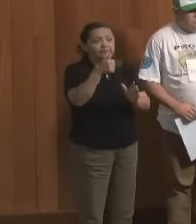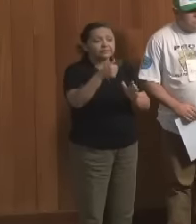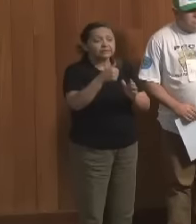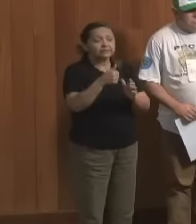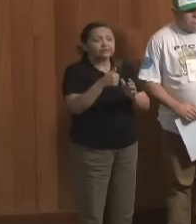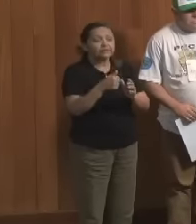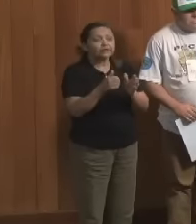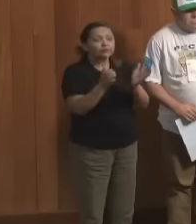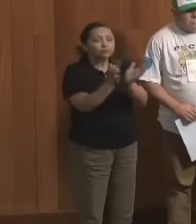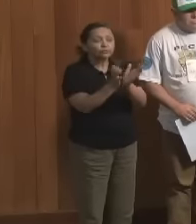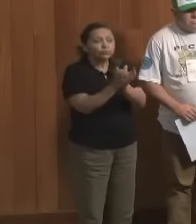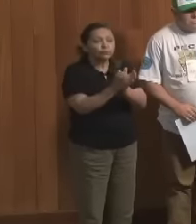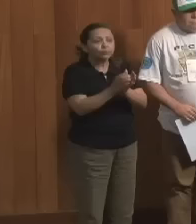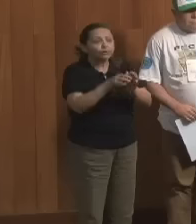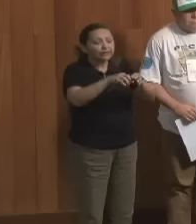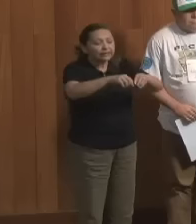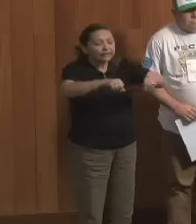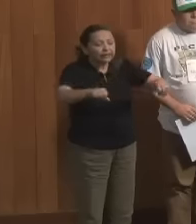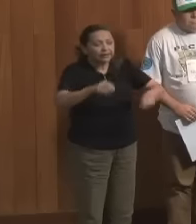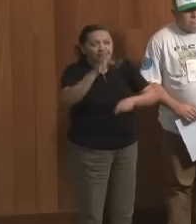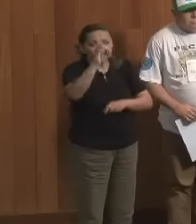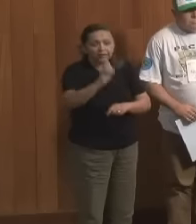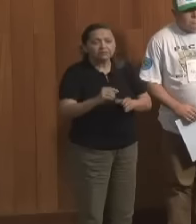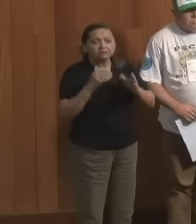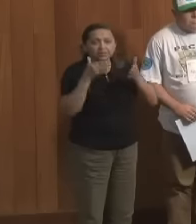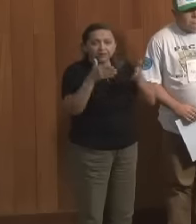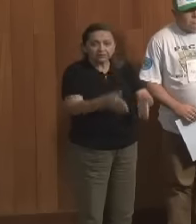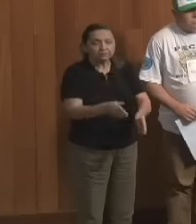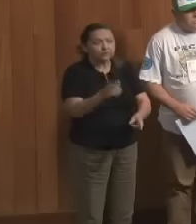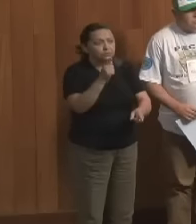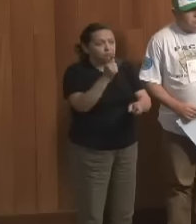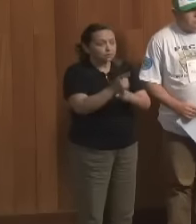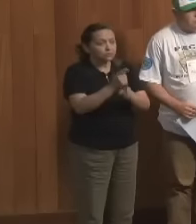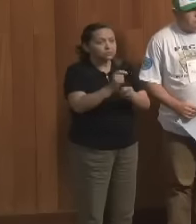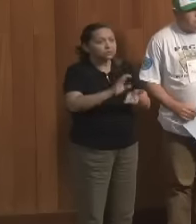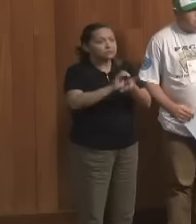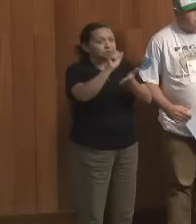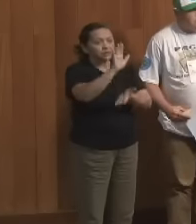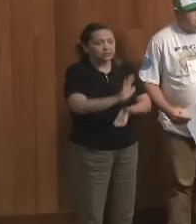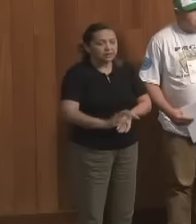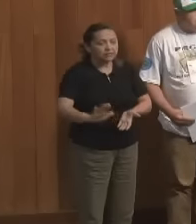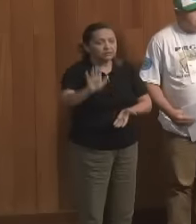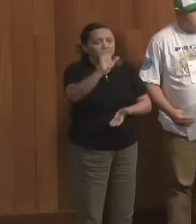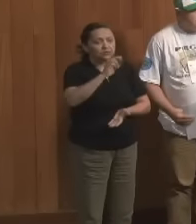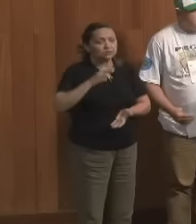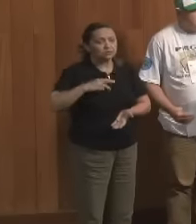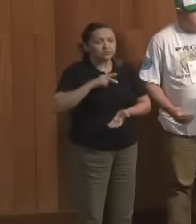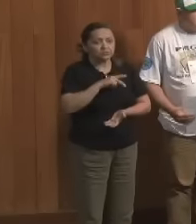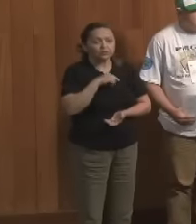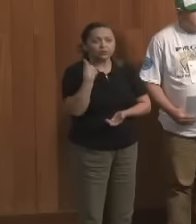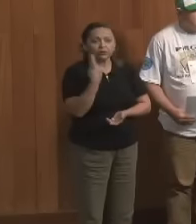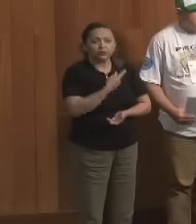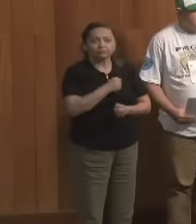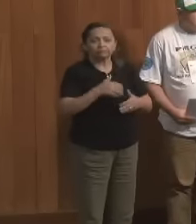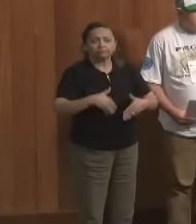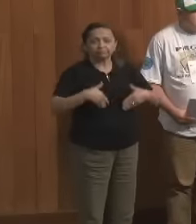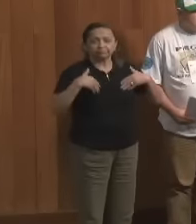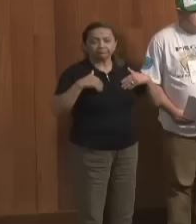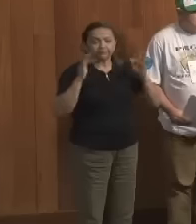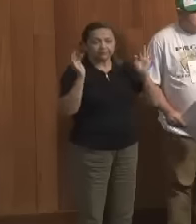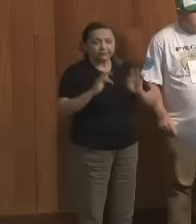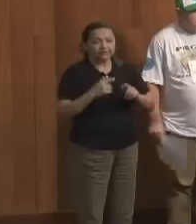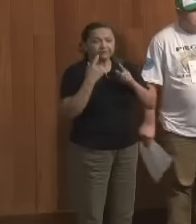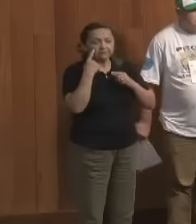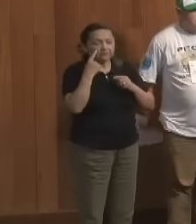Direitos participa do encontro do Conselho Nacional e a gente está muito feliz de ver